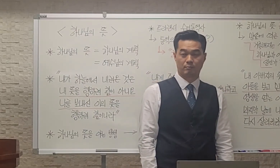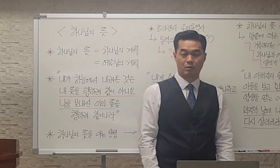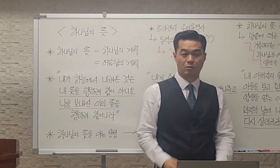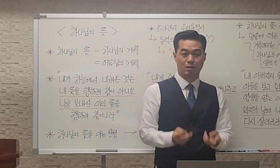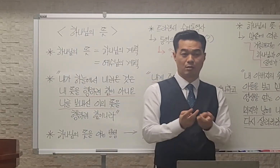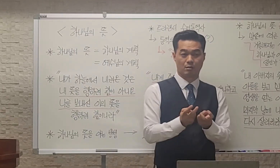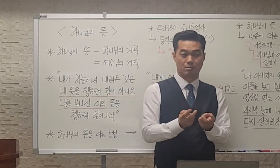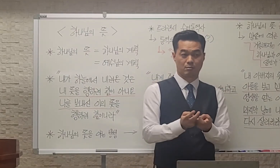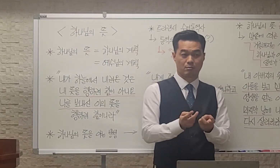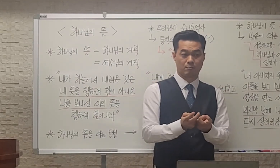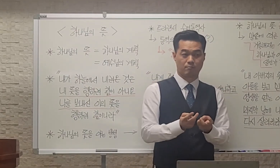어떻게 해야 돼?